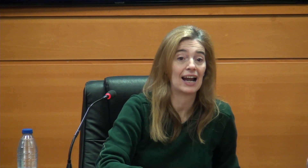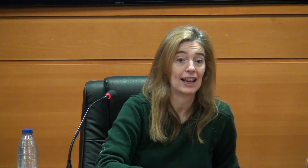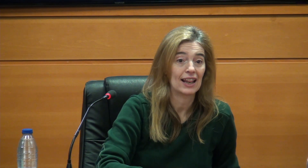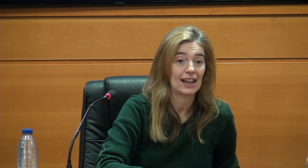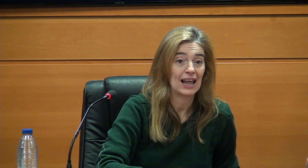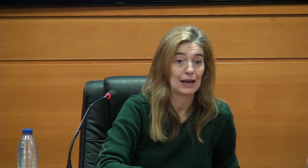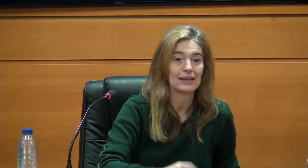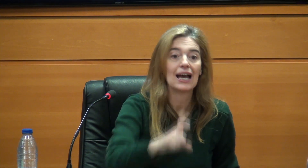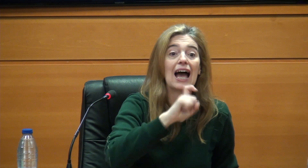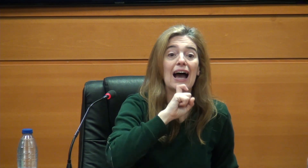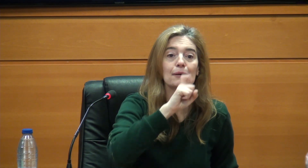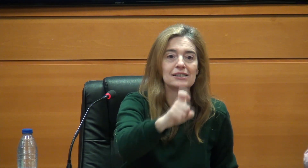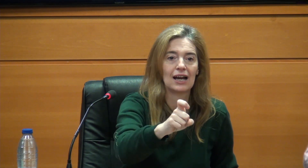avisar avisar